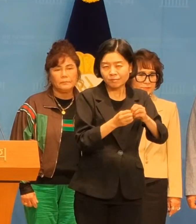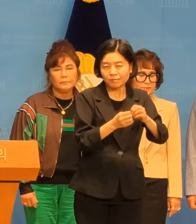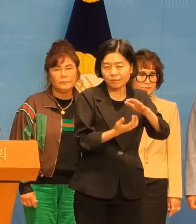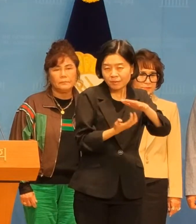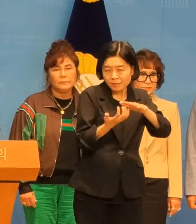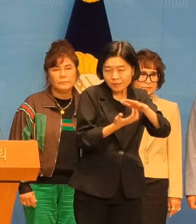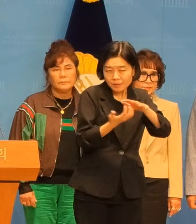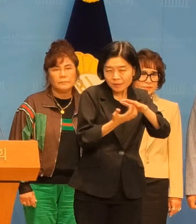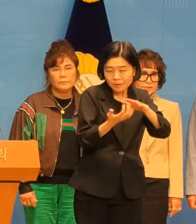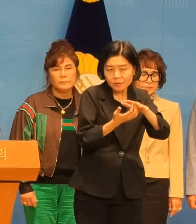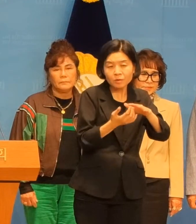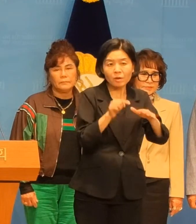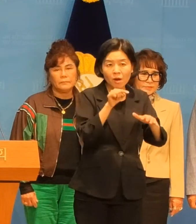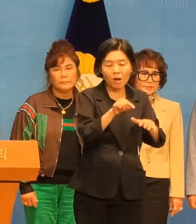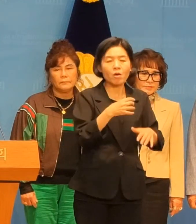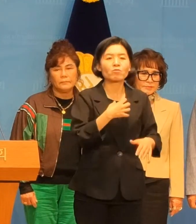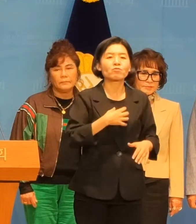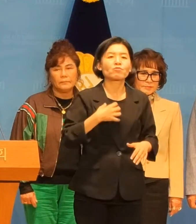깊이 우려한다.